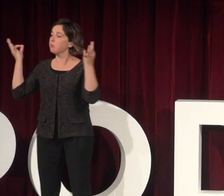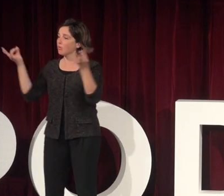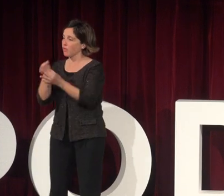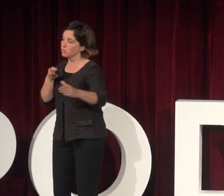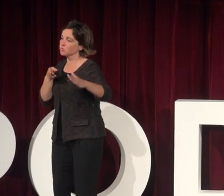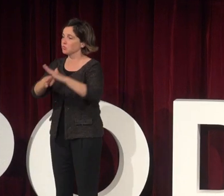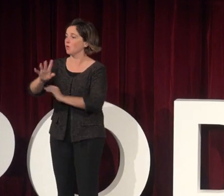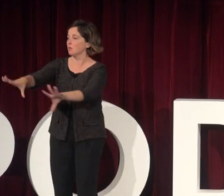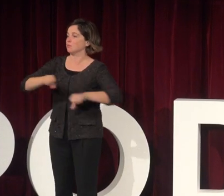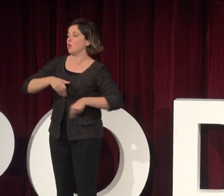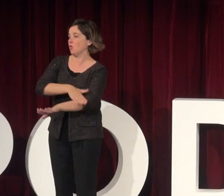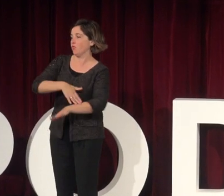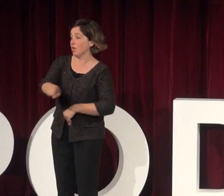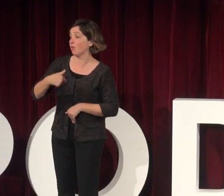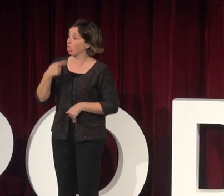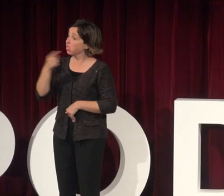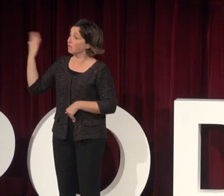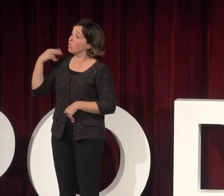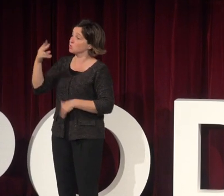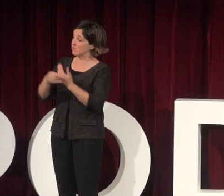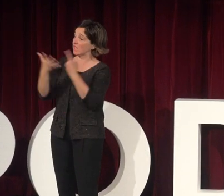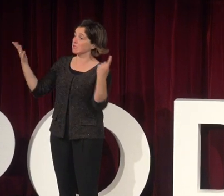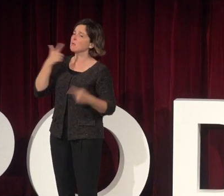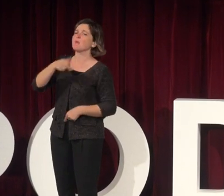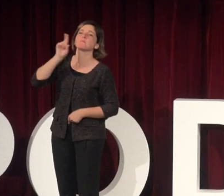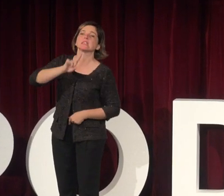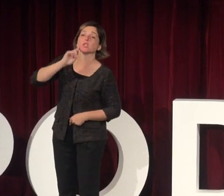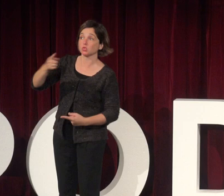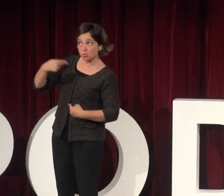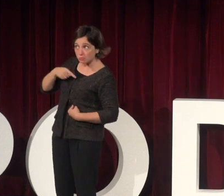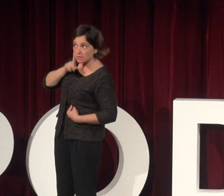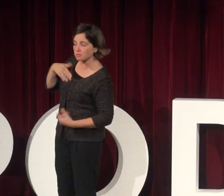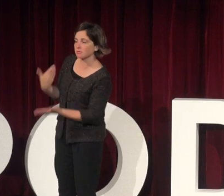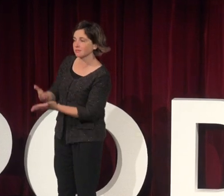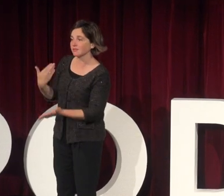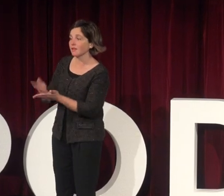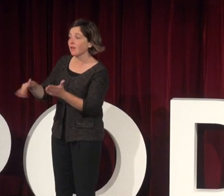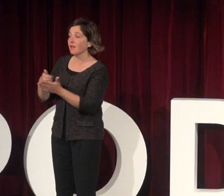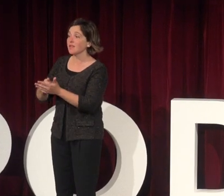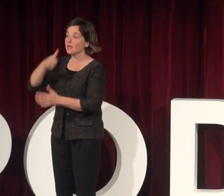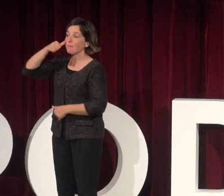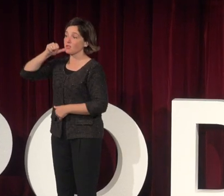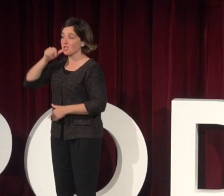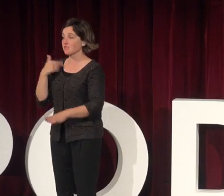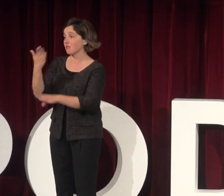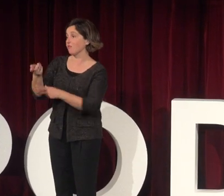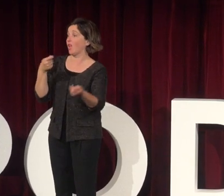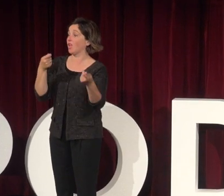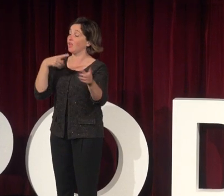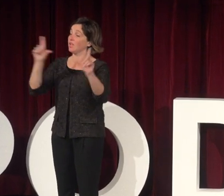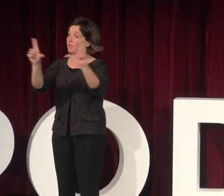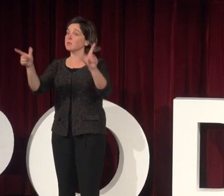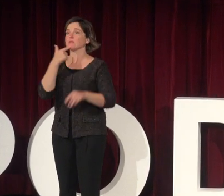pudiera entrar en un gobierno. Lo decíamos y nos llamaban mentirosos. hasta que Pedro Sánchez fue a un programa con Jordi